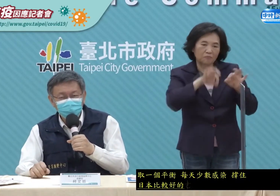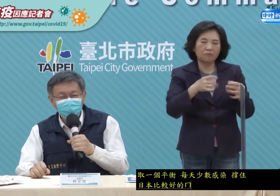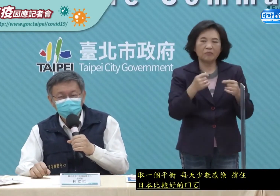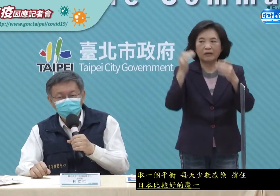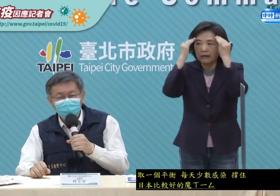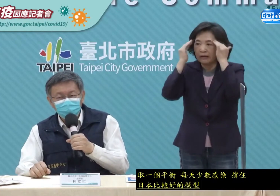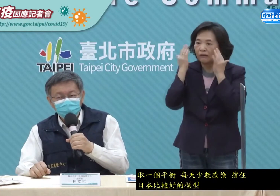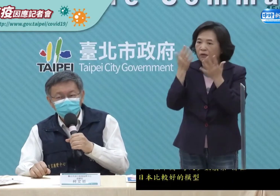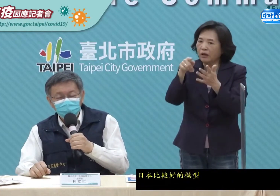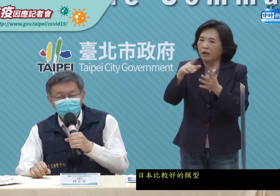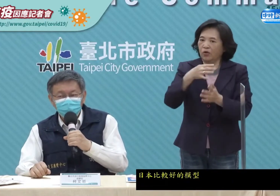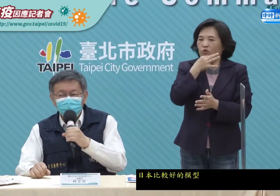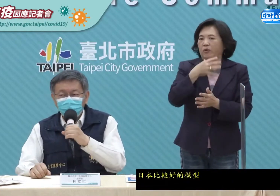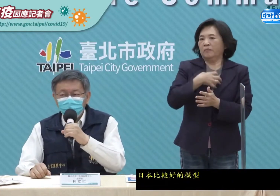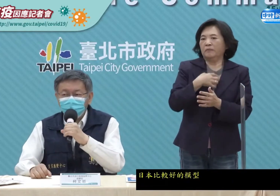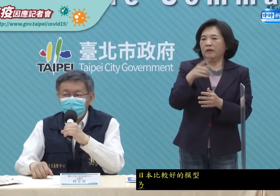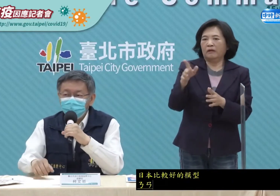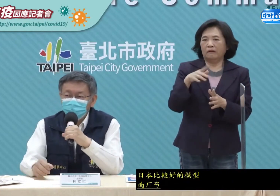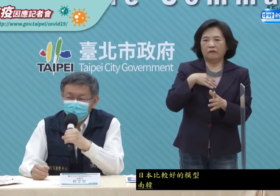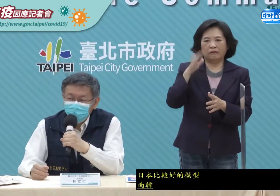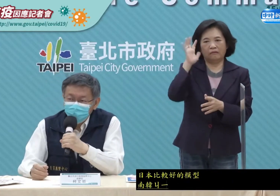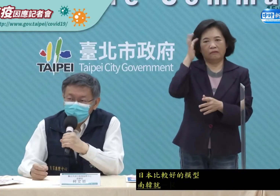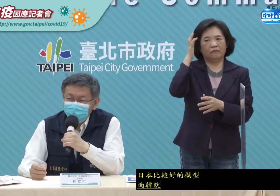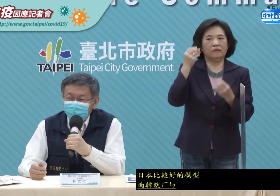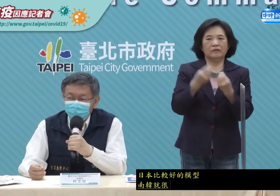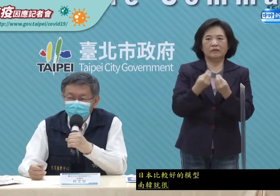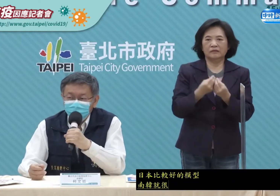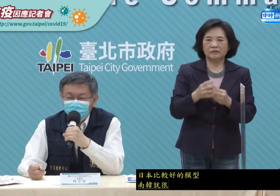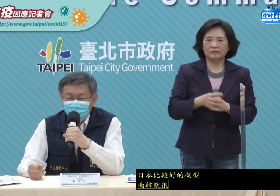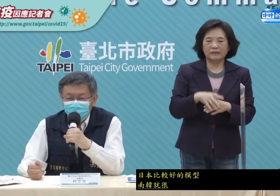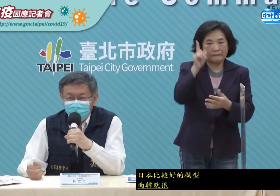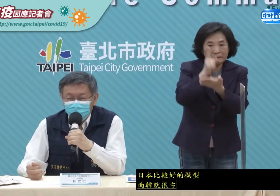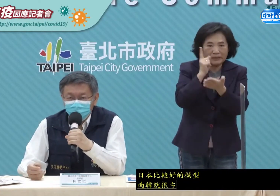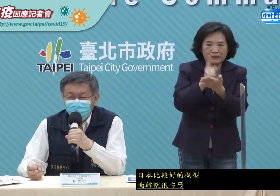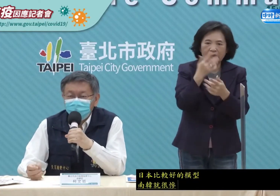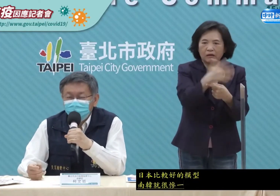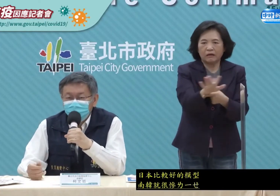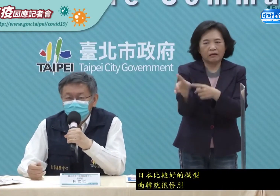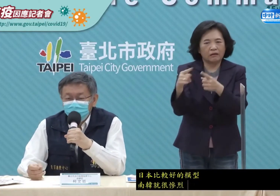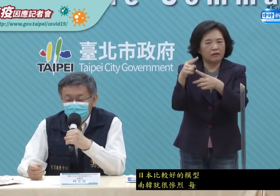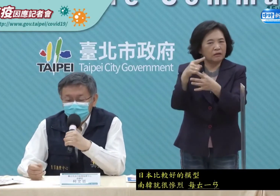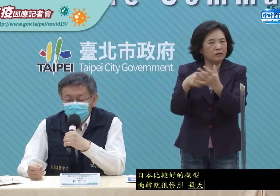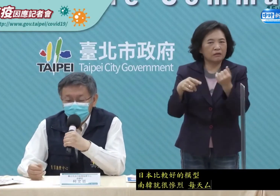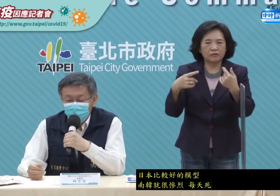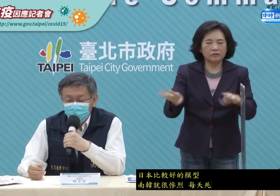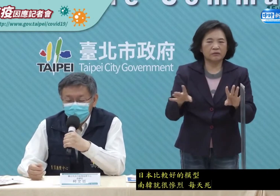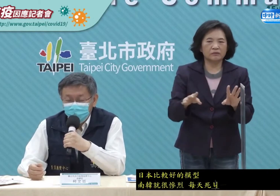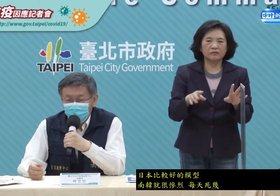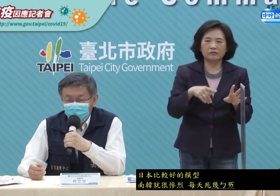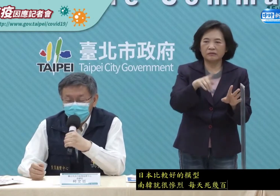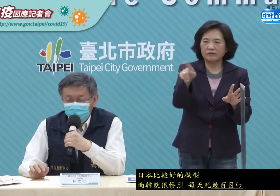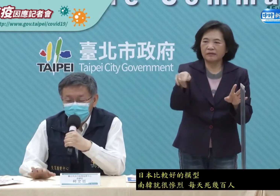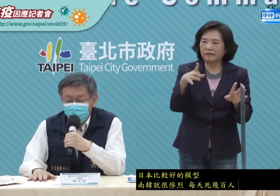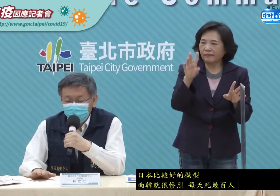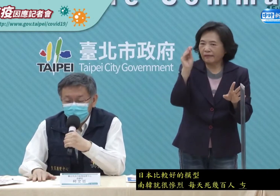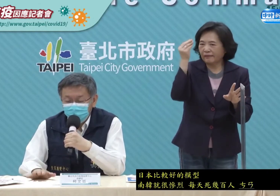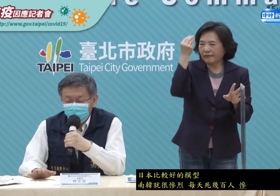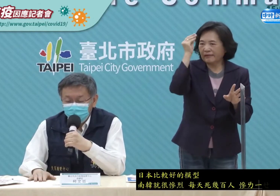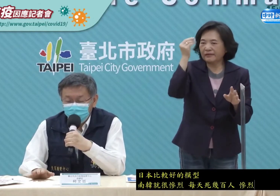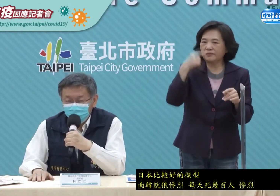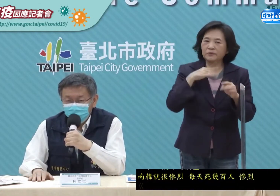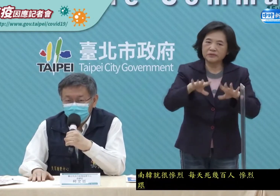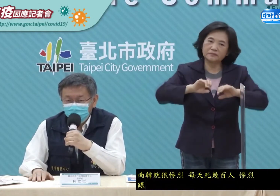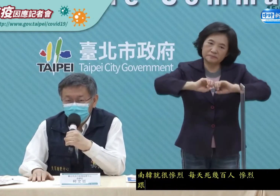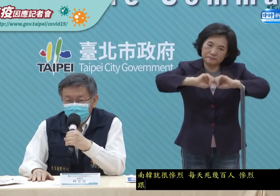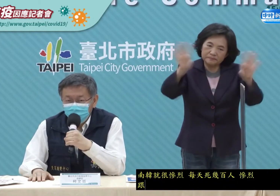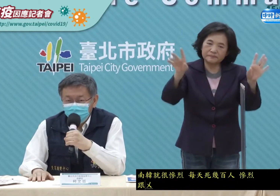韩那个就，那个就很惨烈啊，那个每天要十几百人，那个比较惨烈，所以我要跟市民